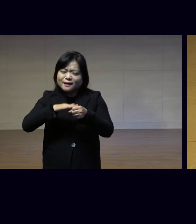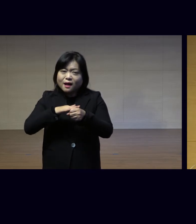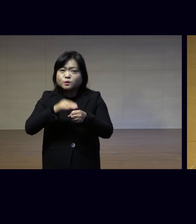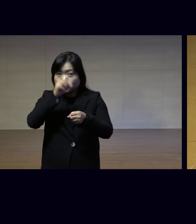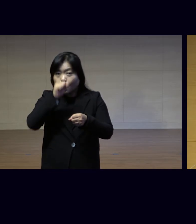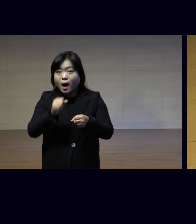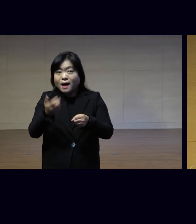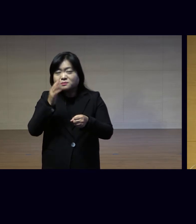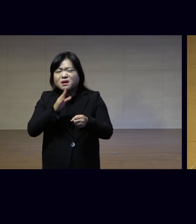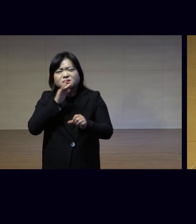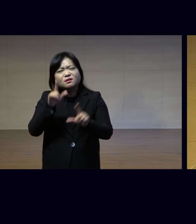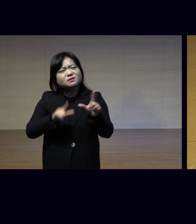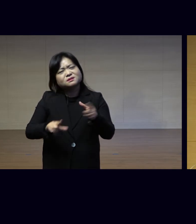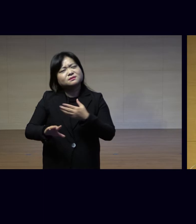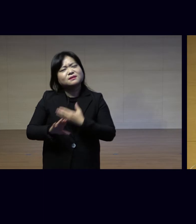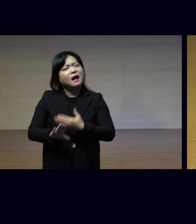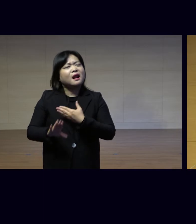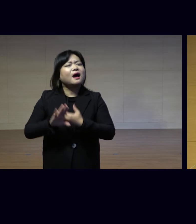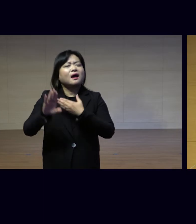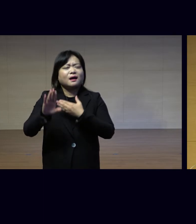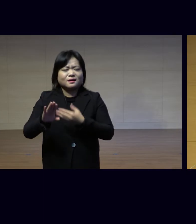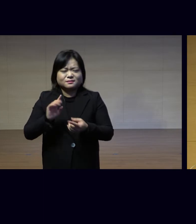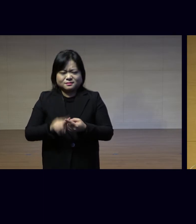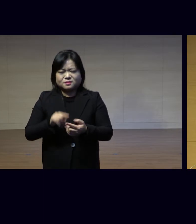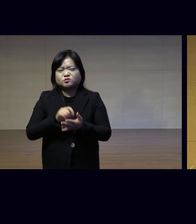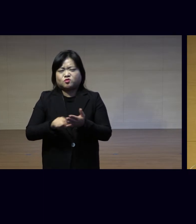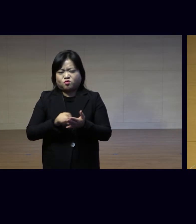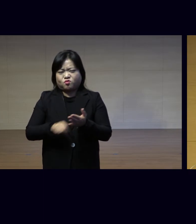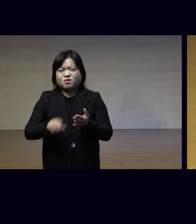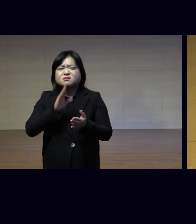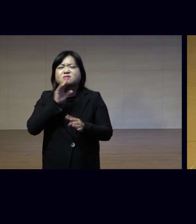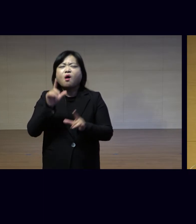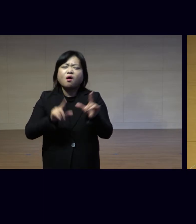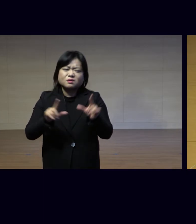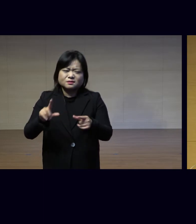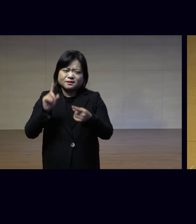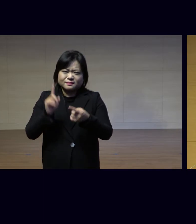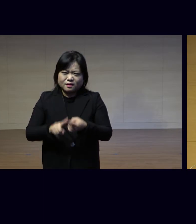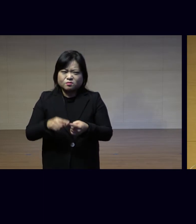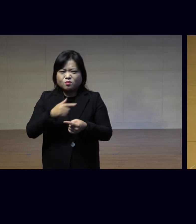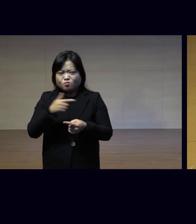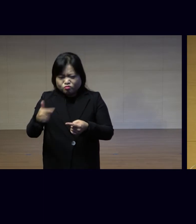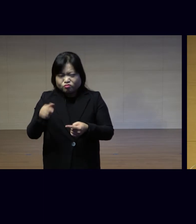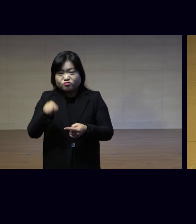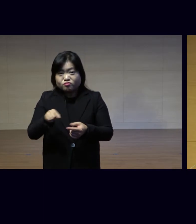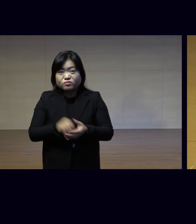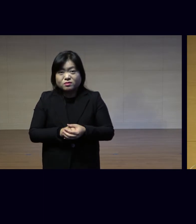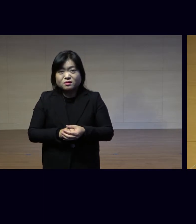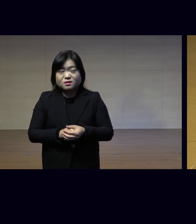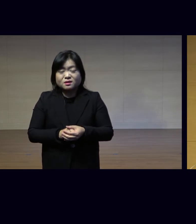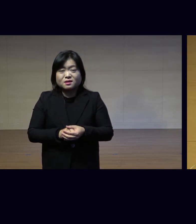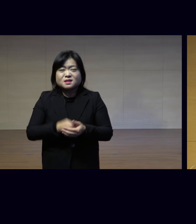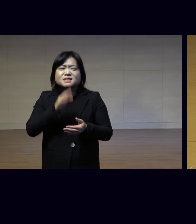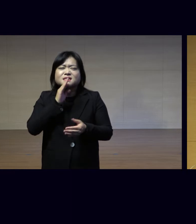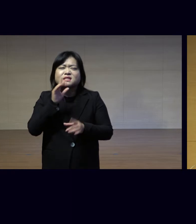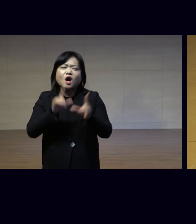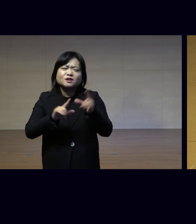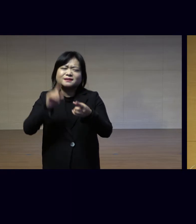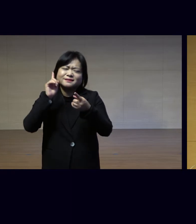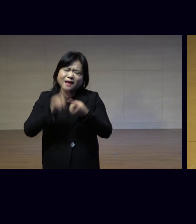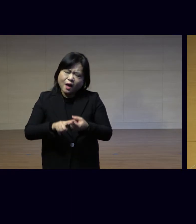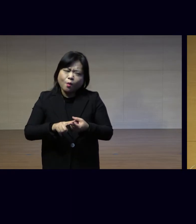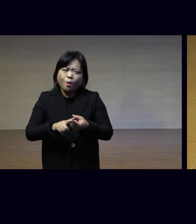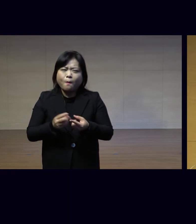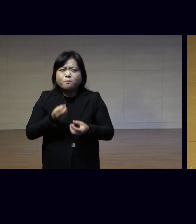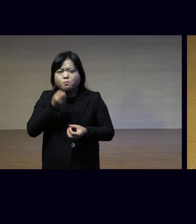그러나 현실은 그게 아니잖아 하는 현실을 너무 그냥 폭로해 버리기